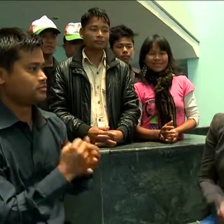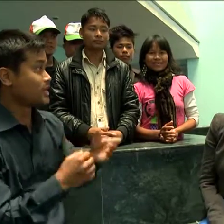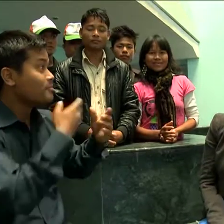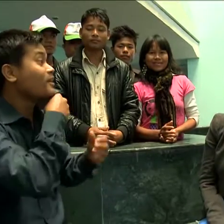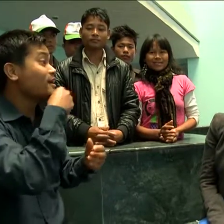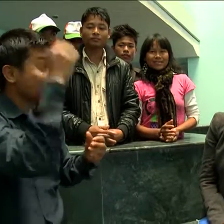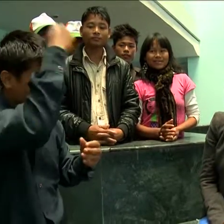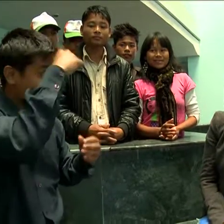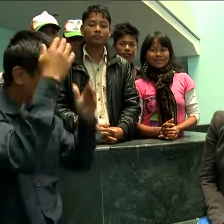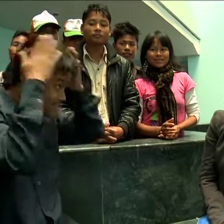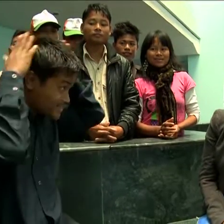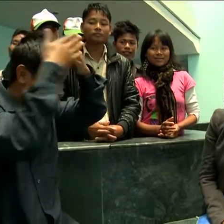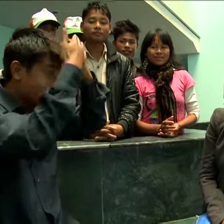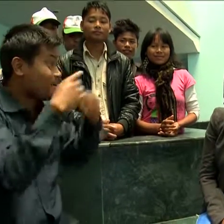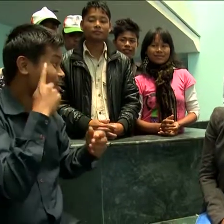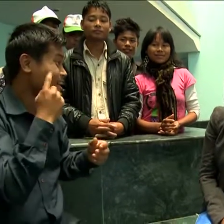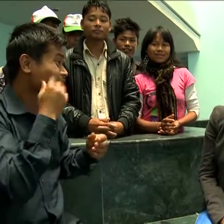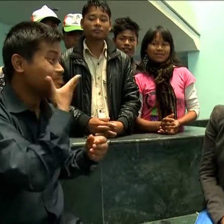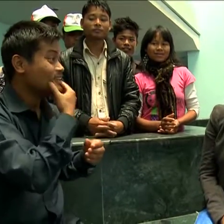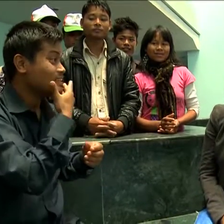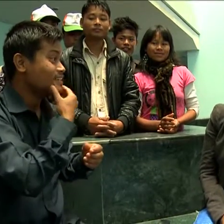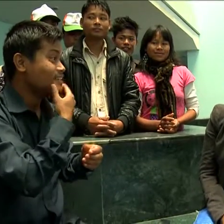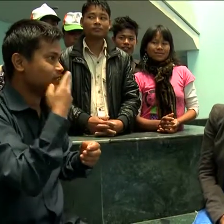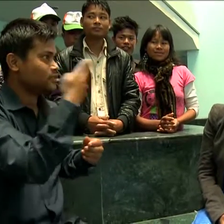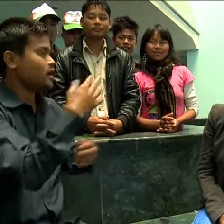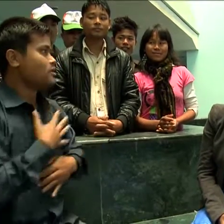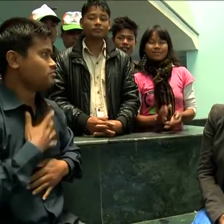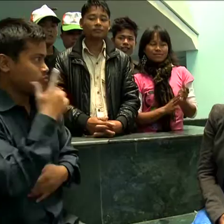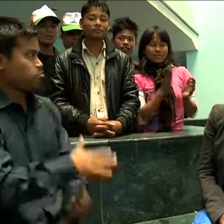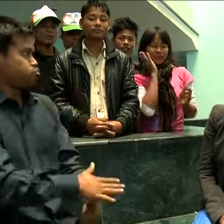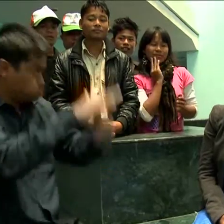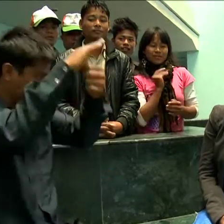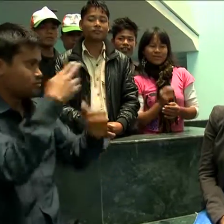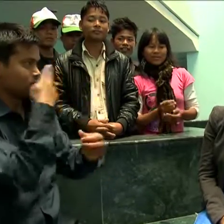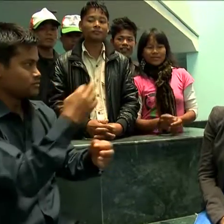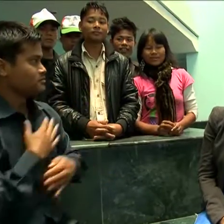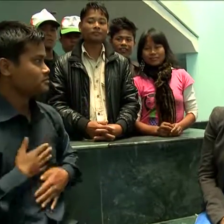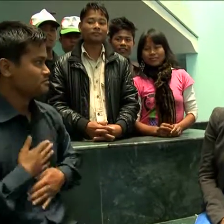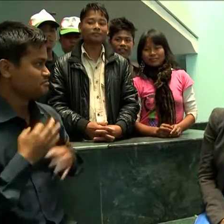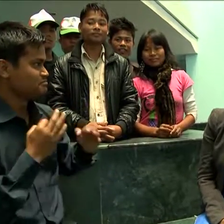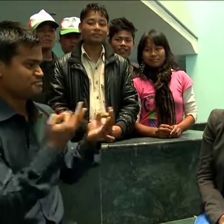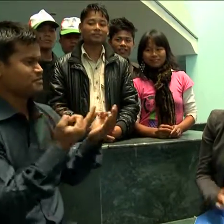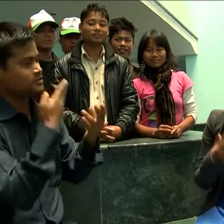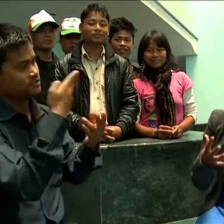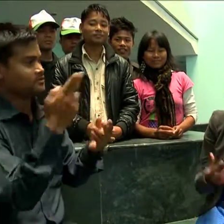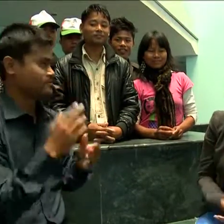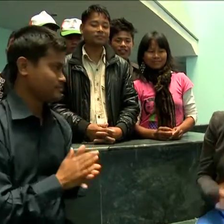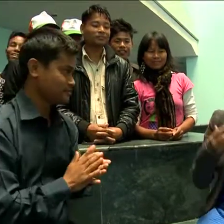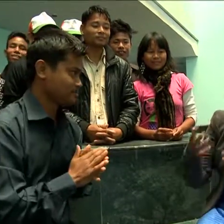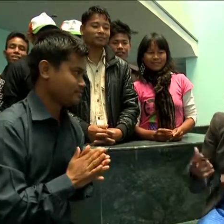brilliant. Yeah, even Prime Minister we met, we saw him,